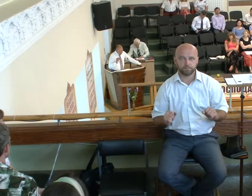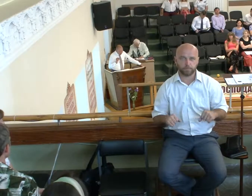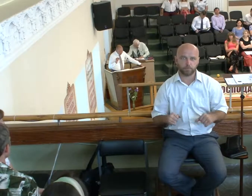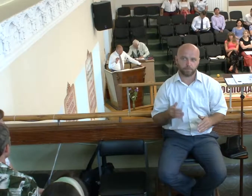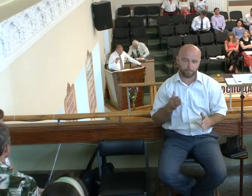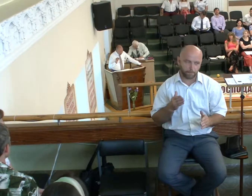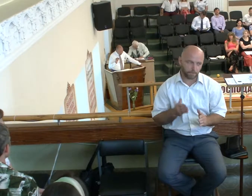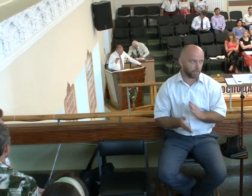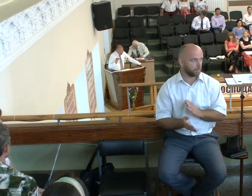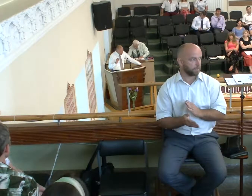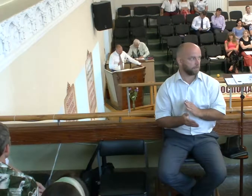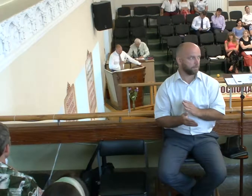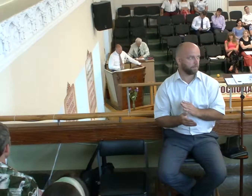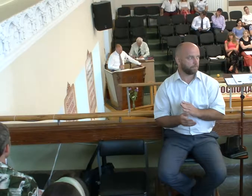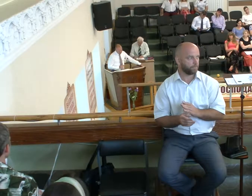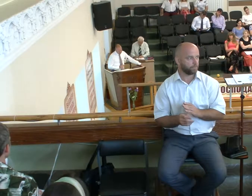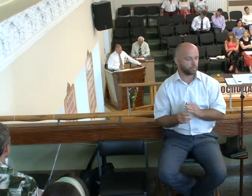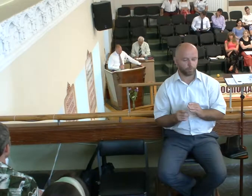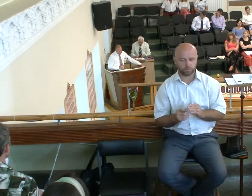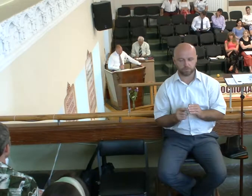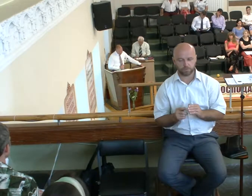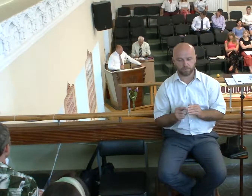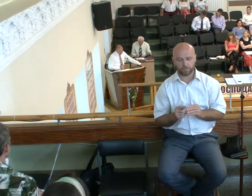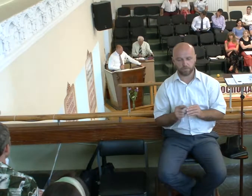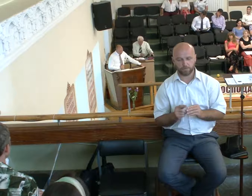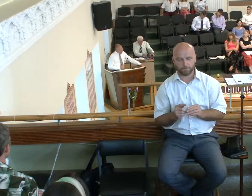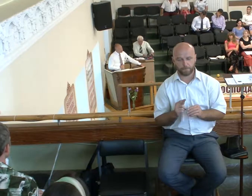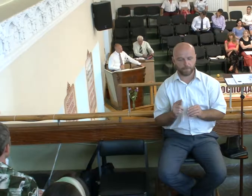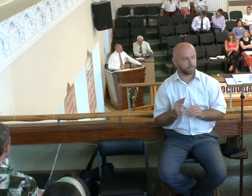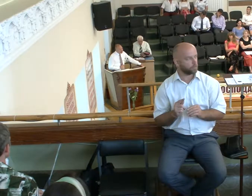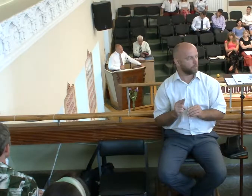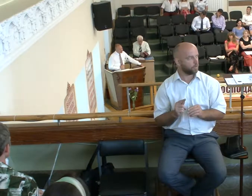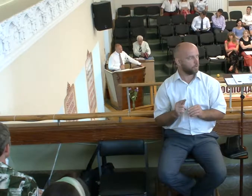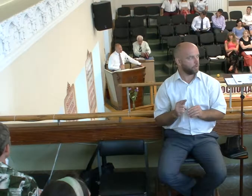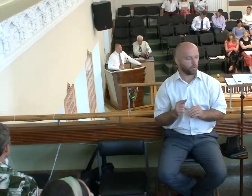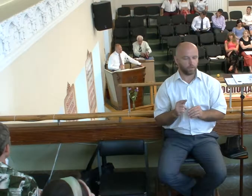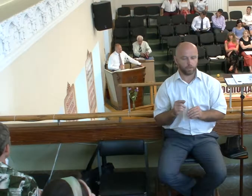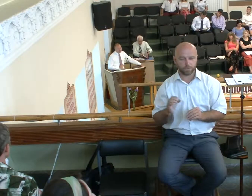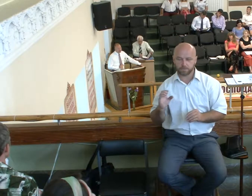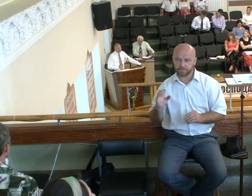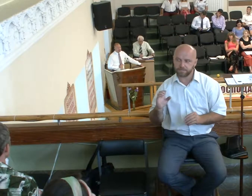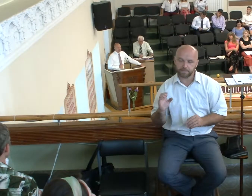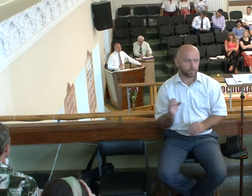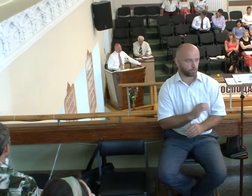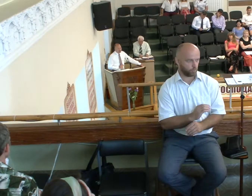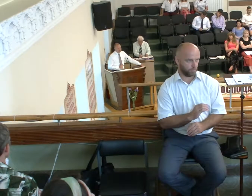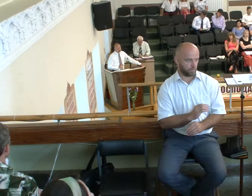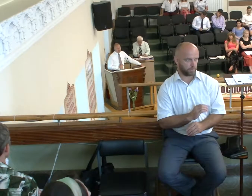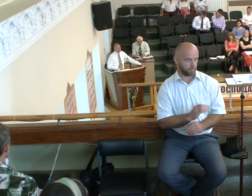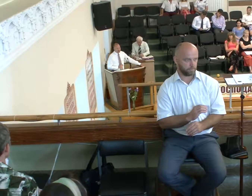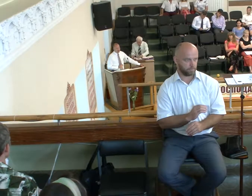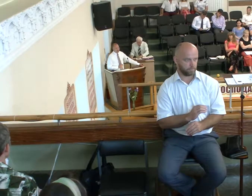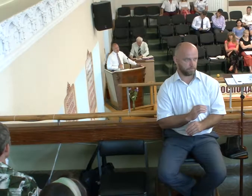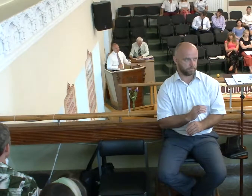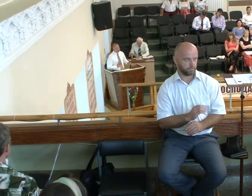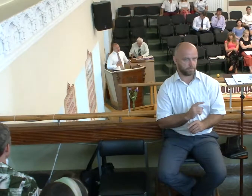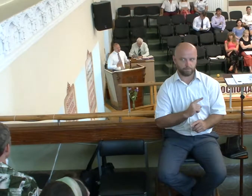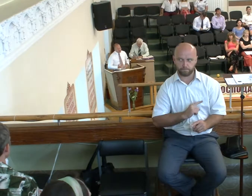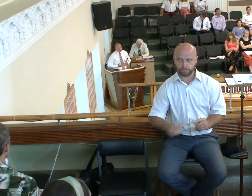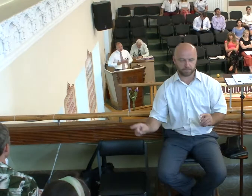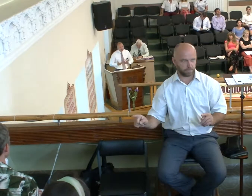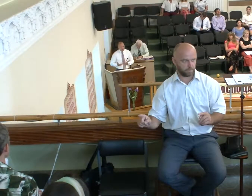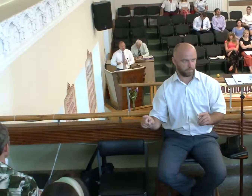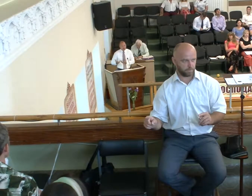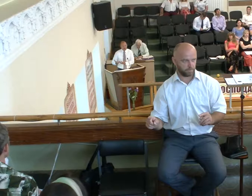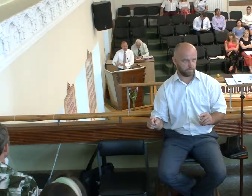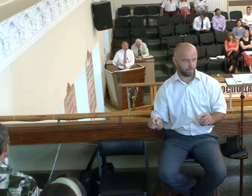Ведь как тонко подметил поэт, что не стоит думать о секундах свысока. Не